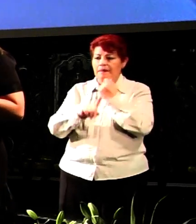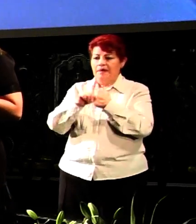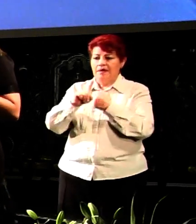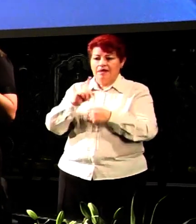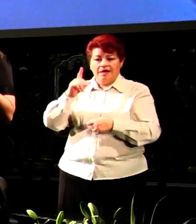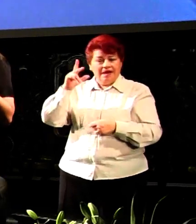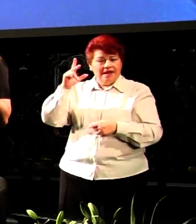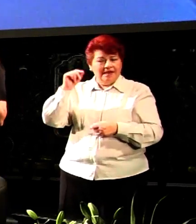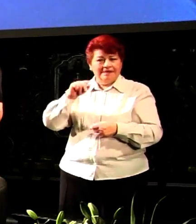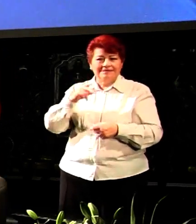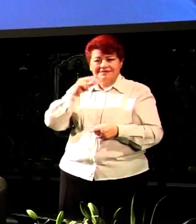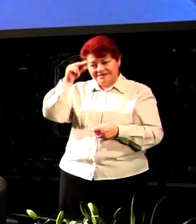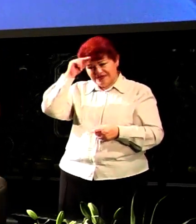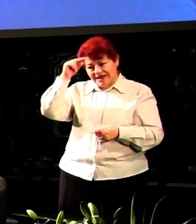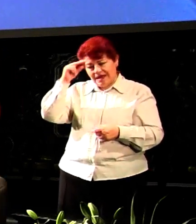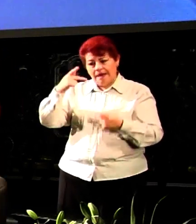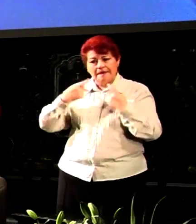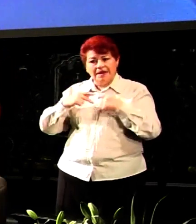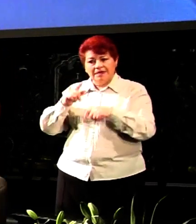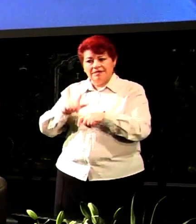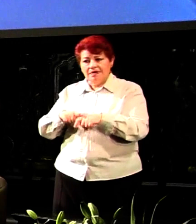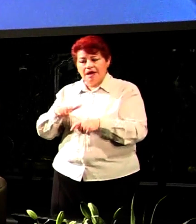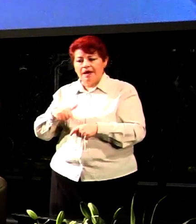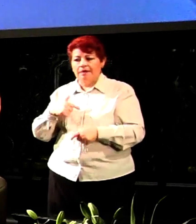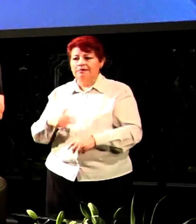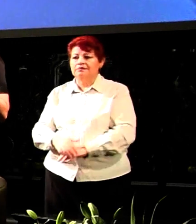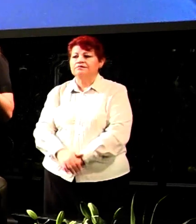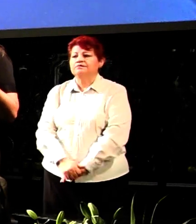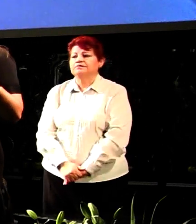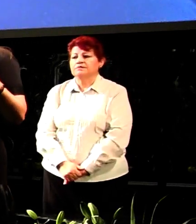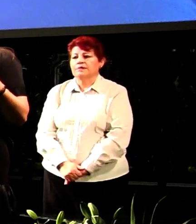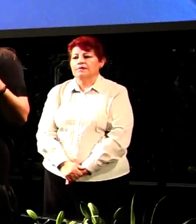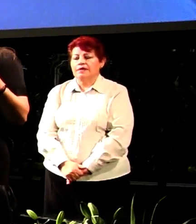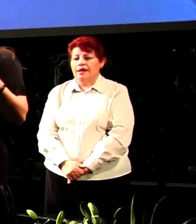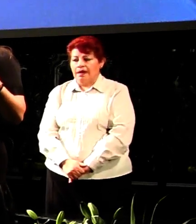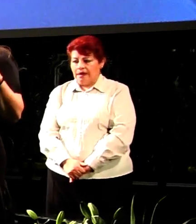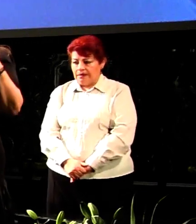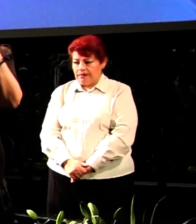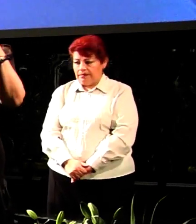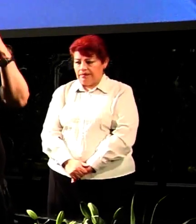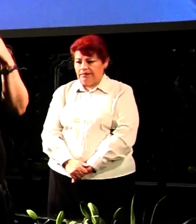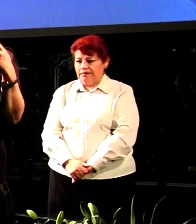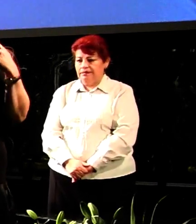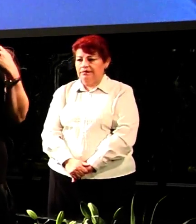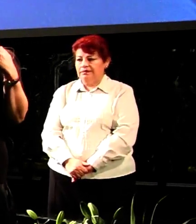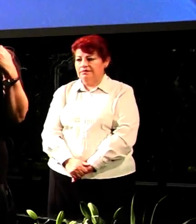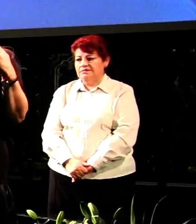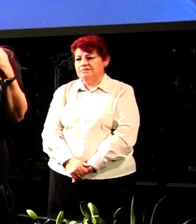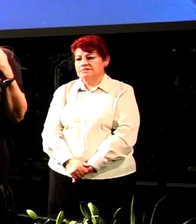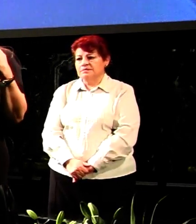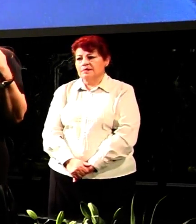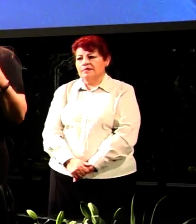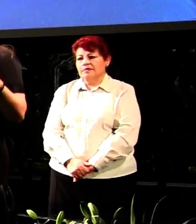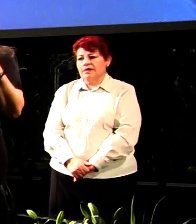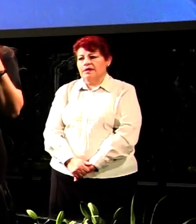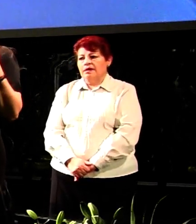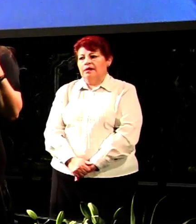inteligencia intrapersonal, que es la que tiene que ver con uno mismo, que se refiere a todas esas habilidades que tienen que ver con